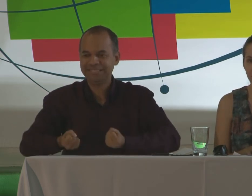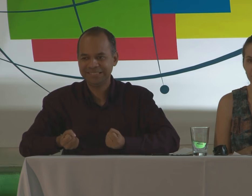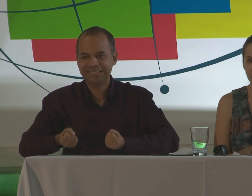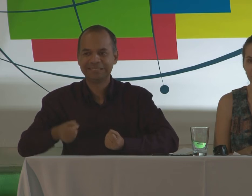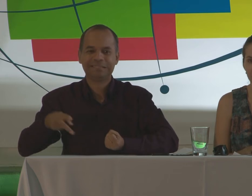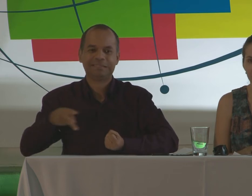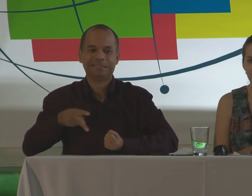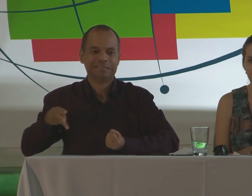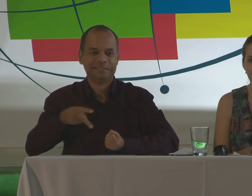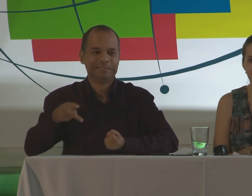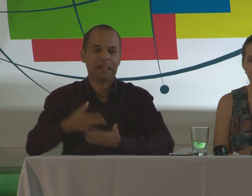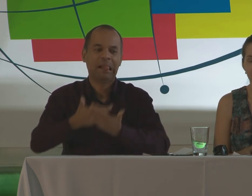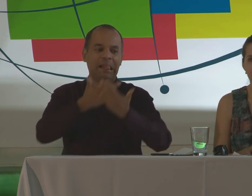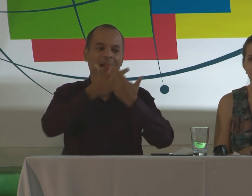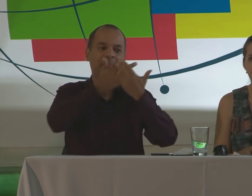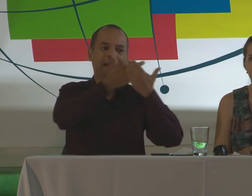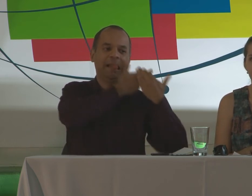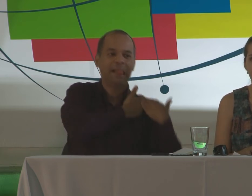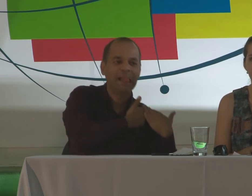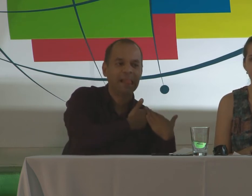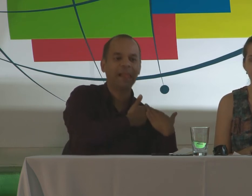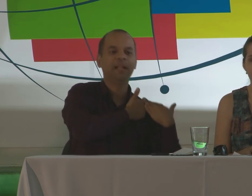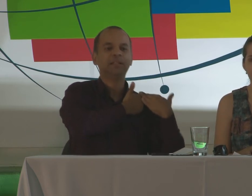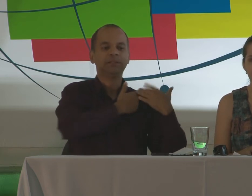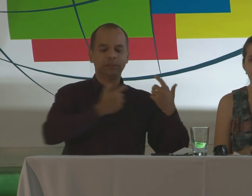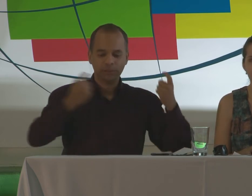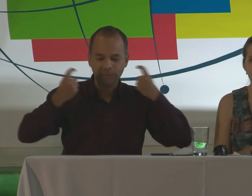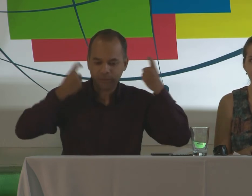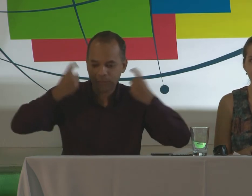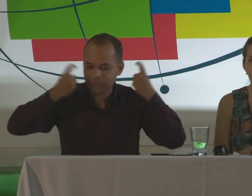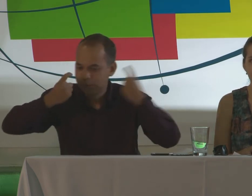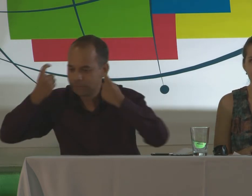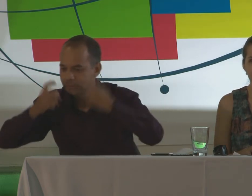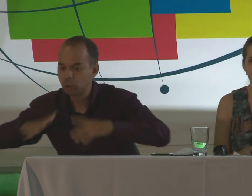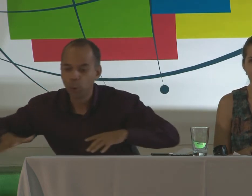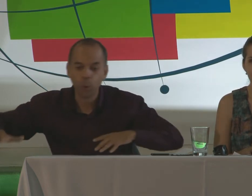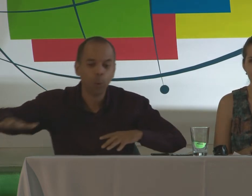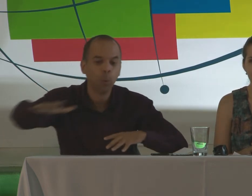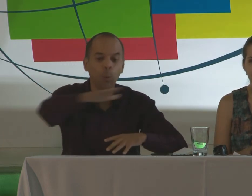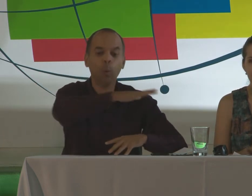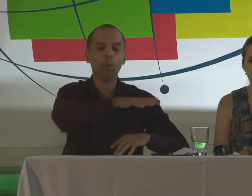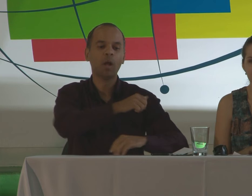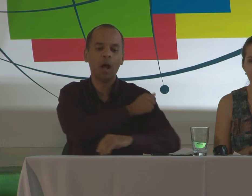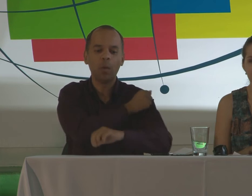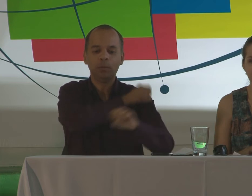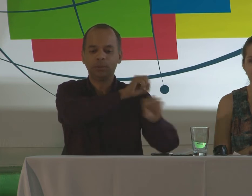um trabalho que exige um esforço muito árduo do professor hoje em dia e meio que transfere essa